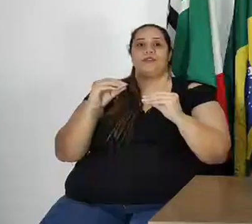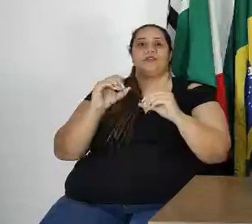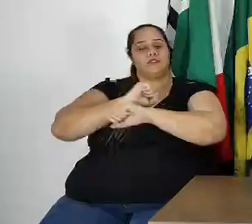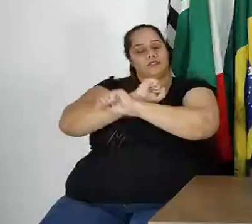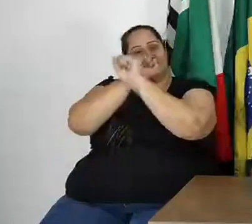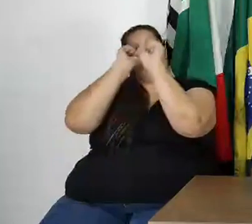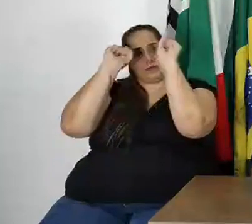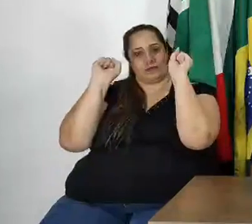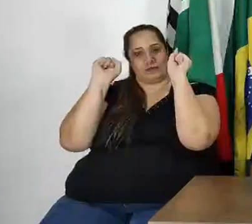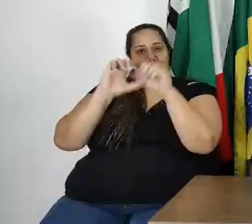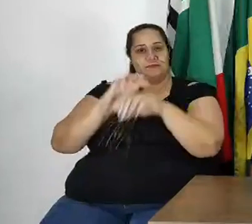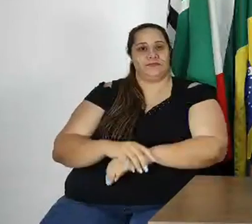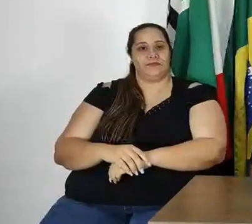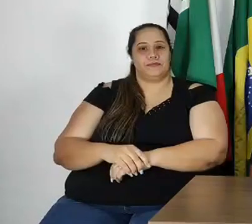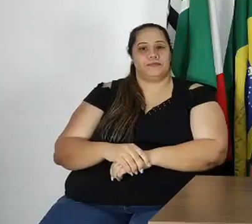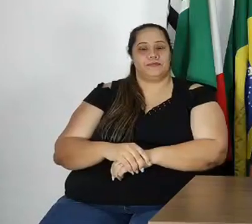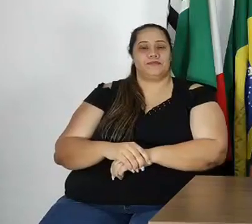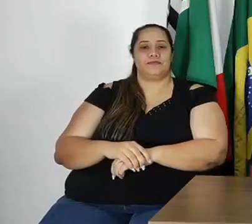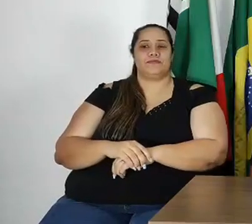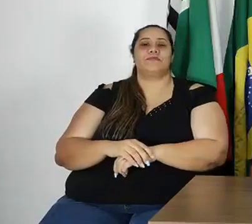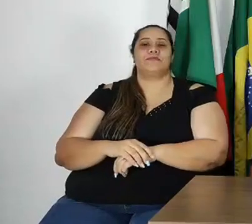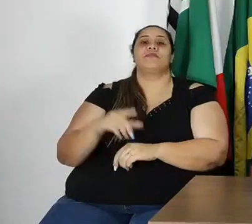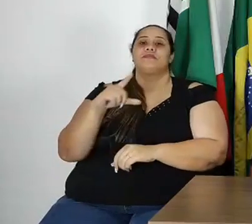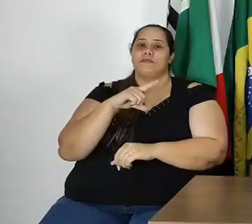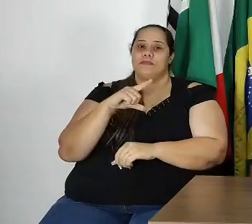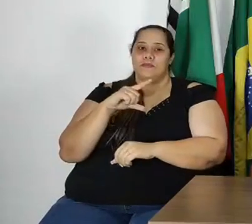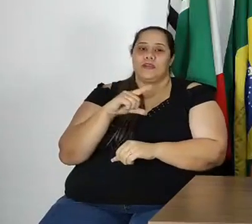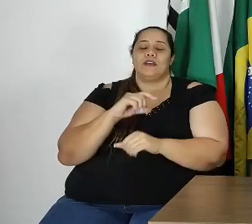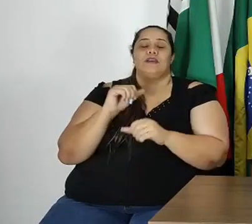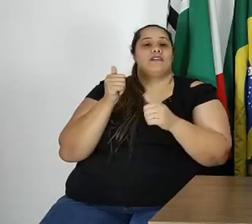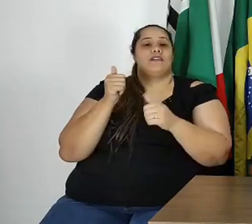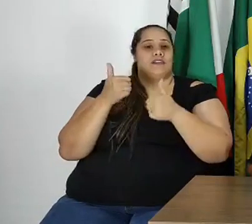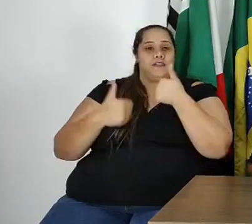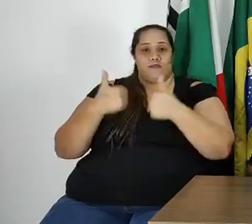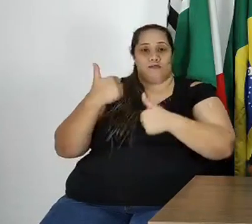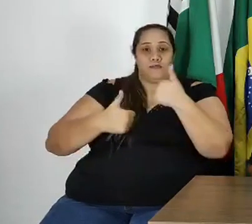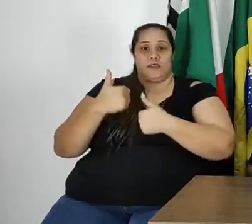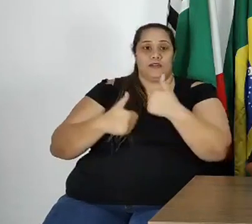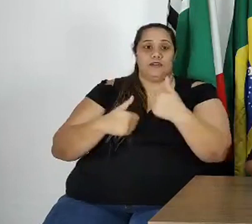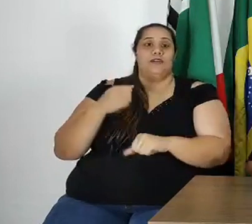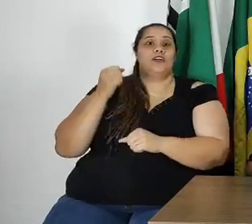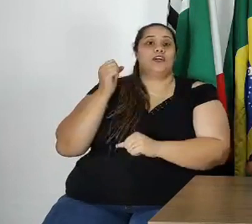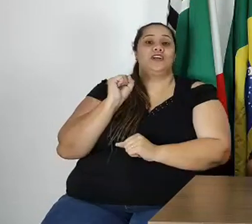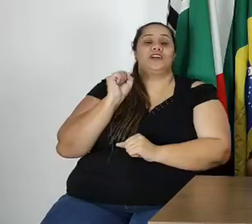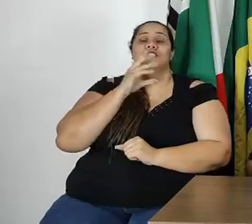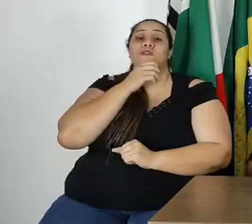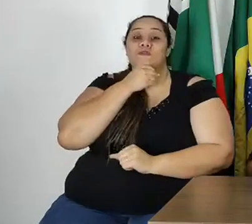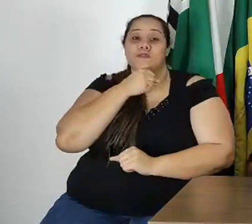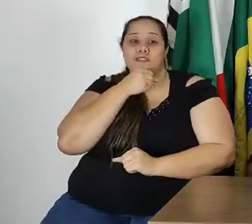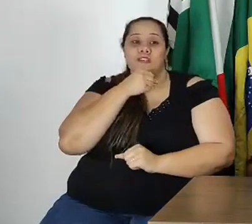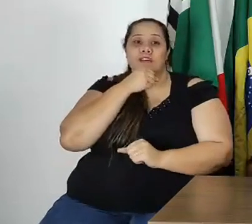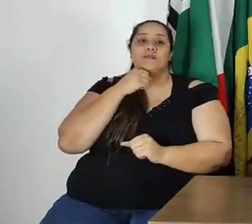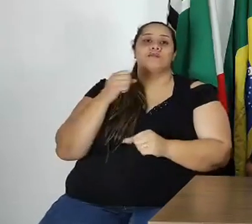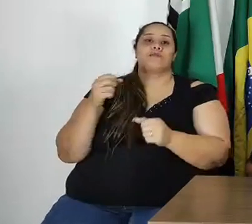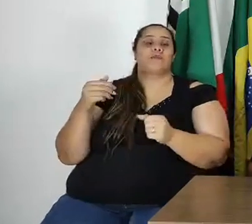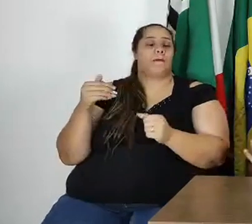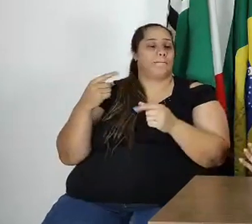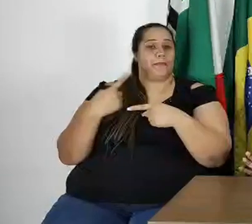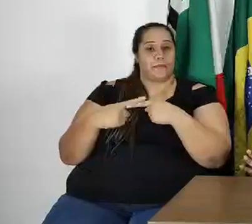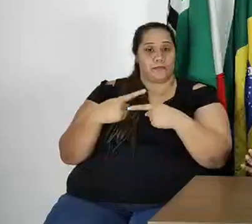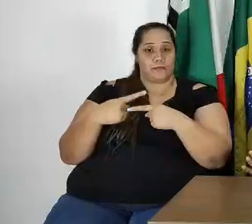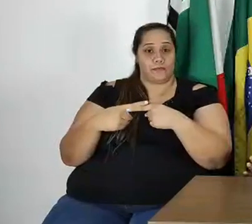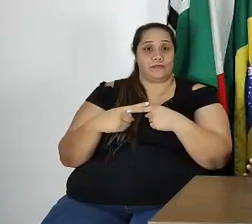manhã. Temos também o FBO nos sábados. Só nesse sábado, por causa do feriado,